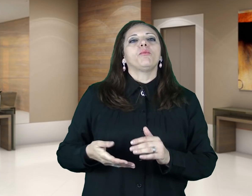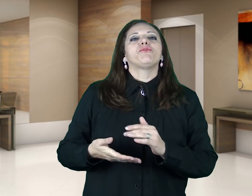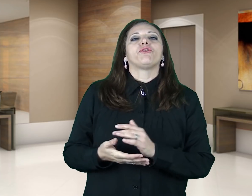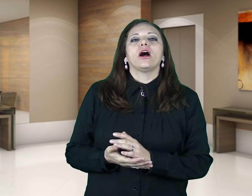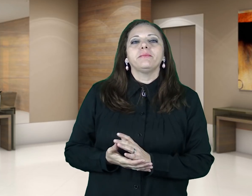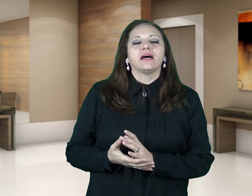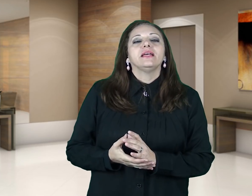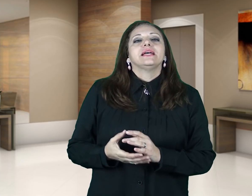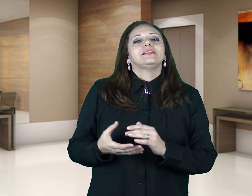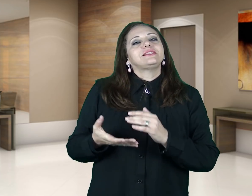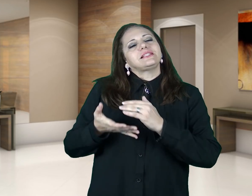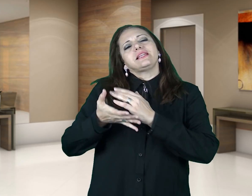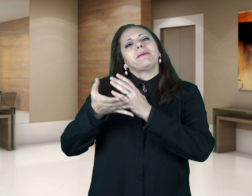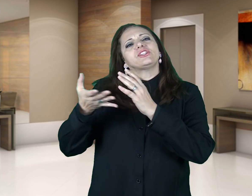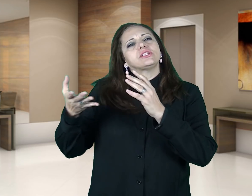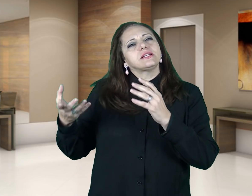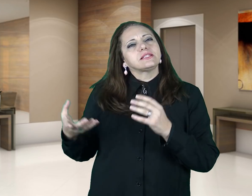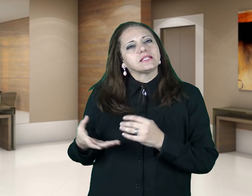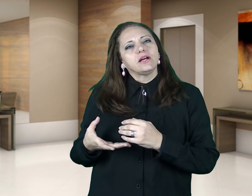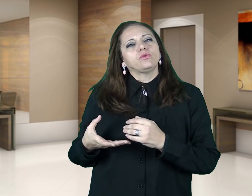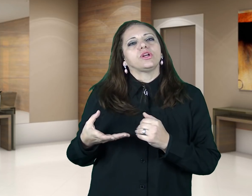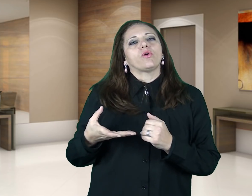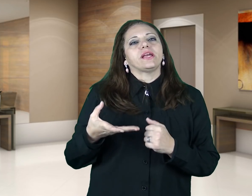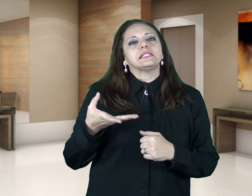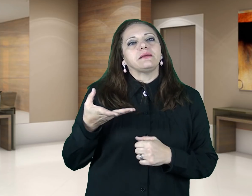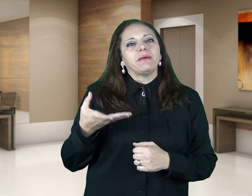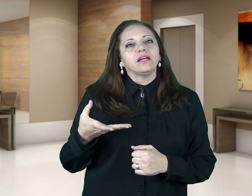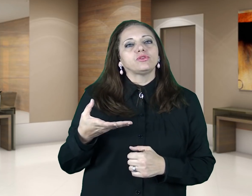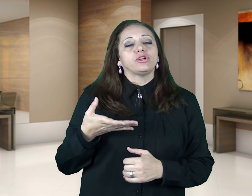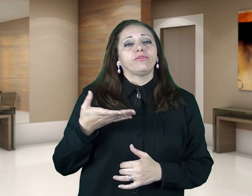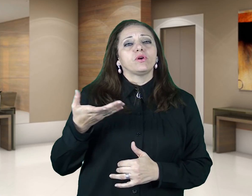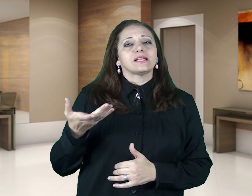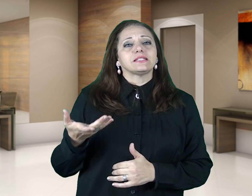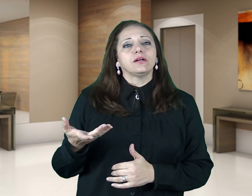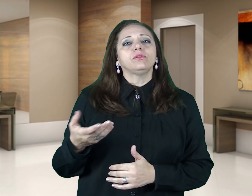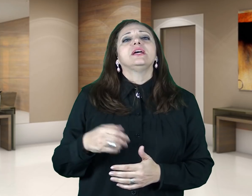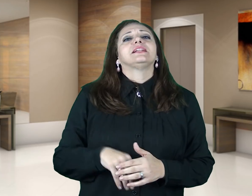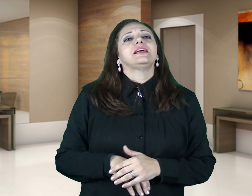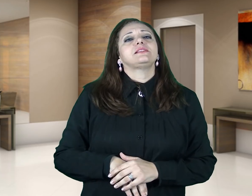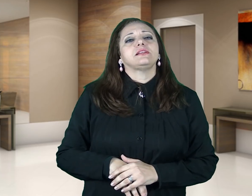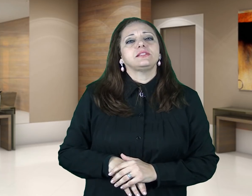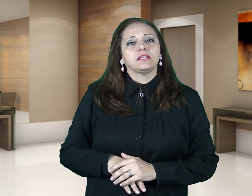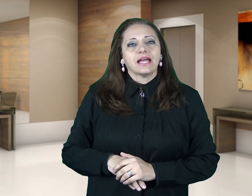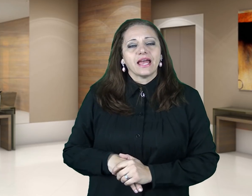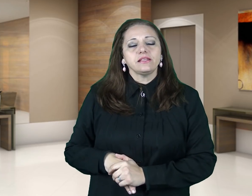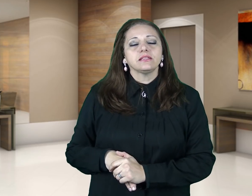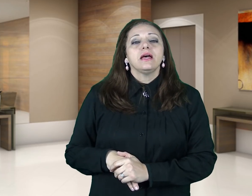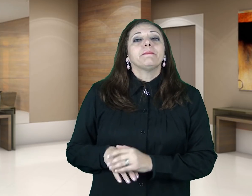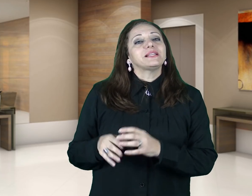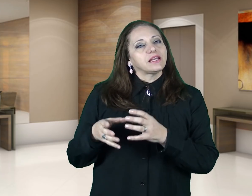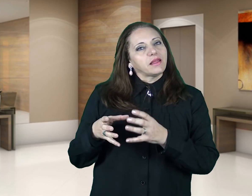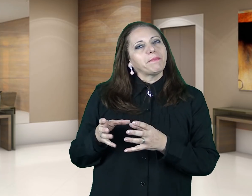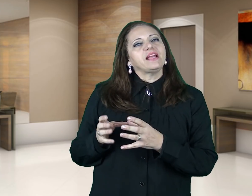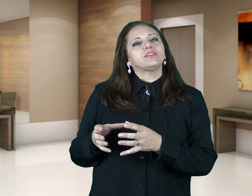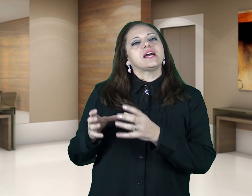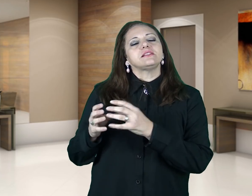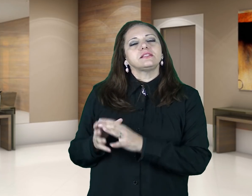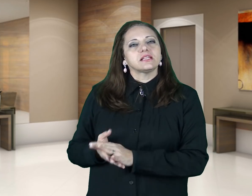justamente como forma de sistematização, de conhecimento, de divulgação desses sinais, mas que também traz